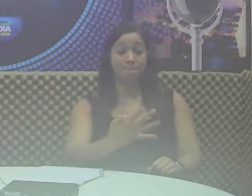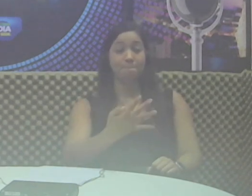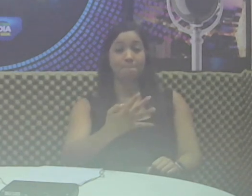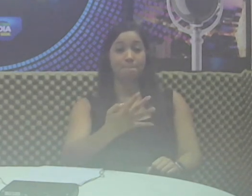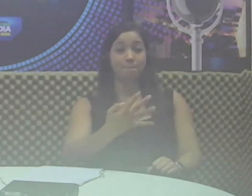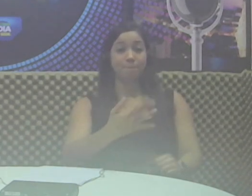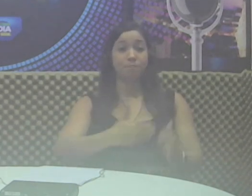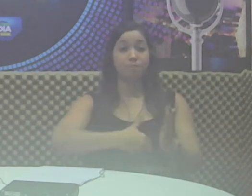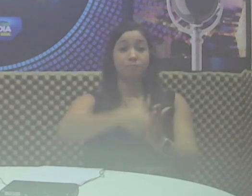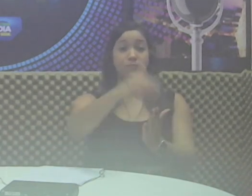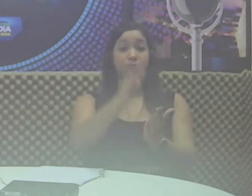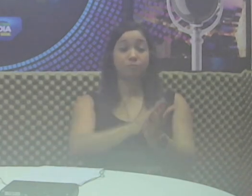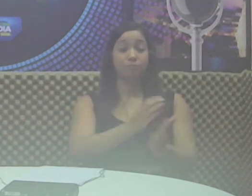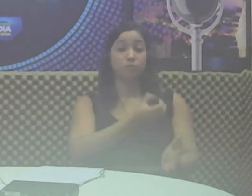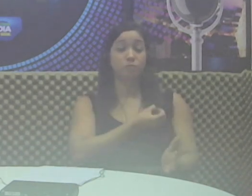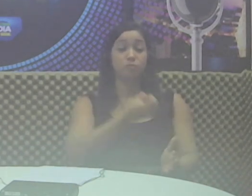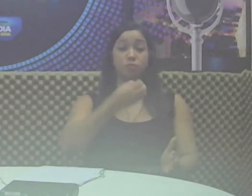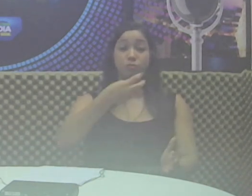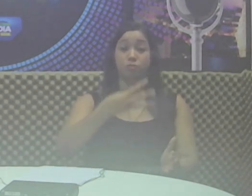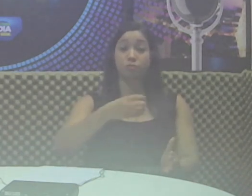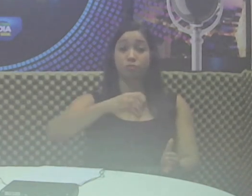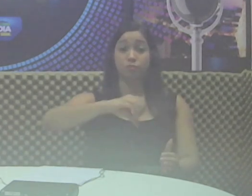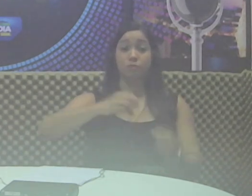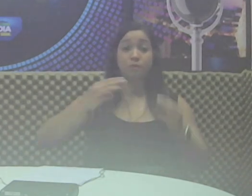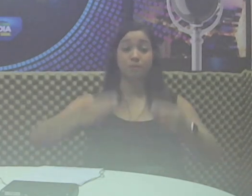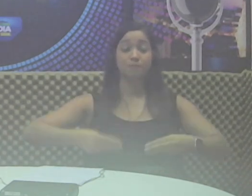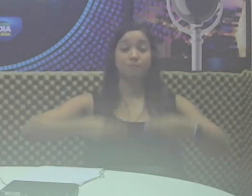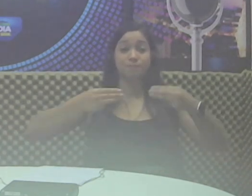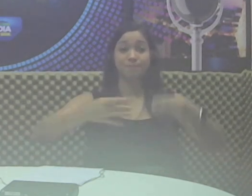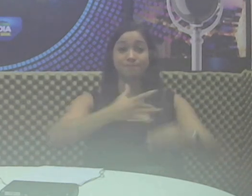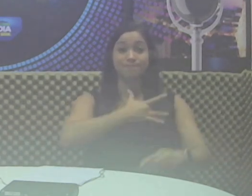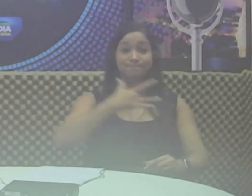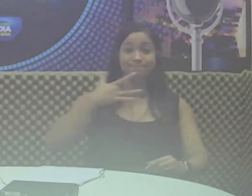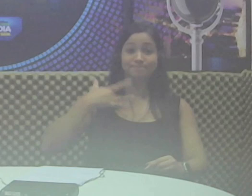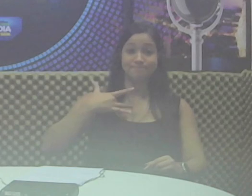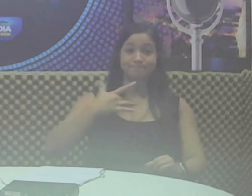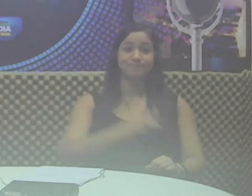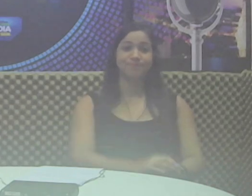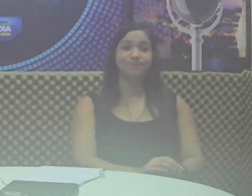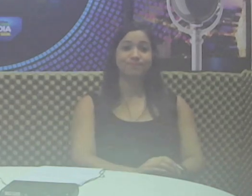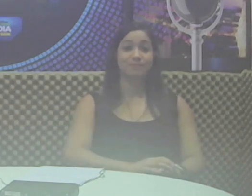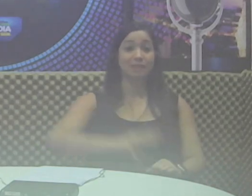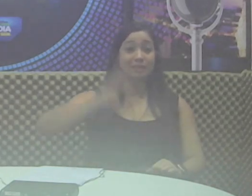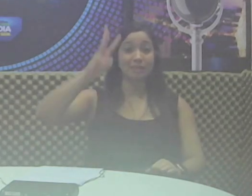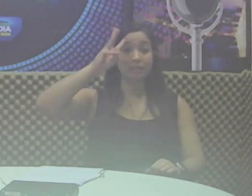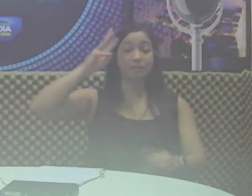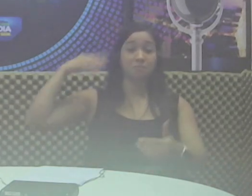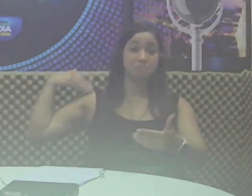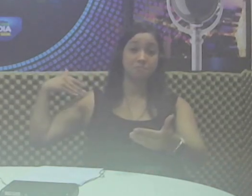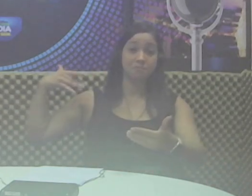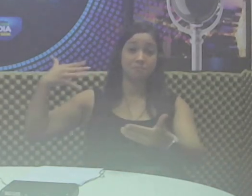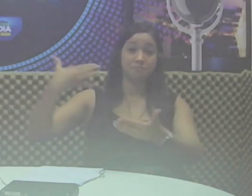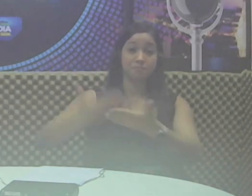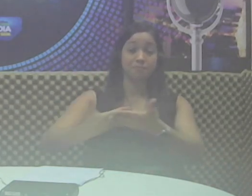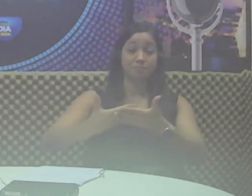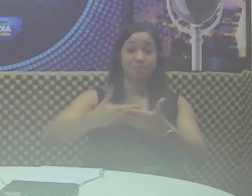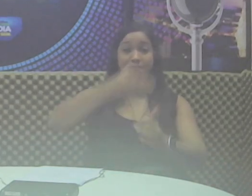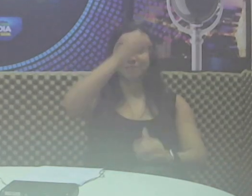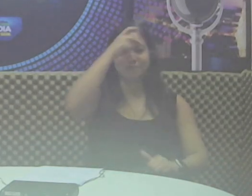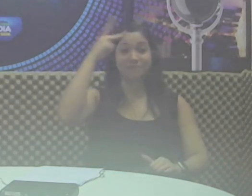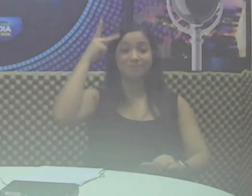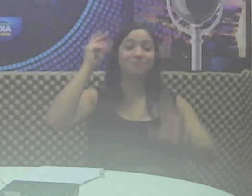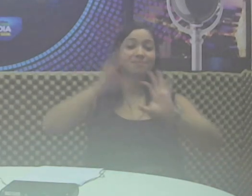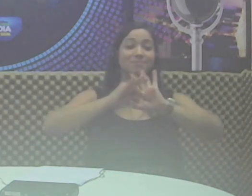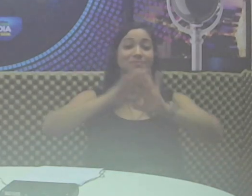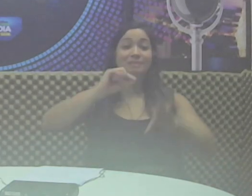nota técnica número 39 do Ministério da Saúde. Desde terça-feira, a Prefeitura disponibilizou o